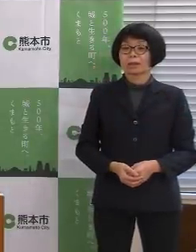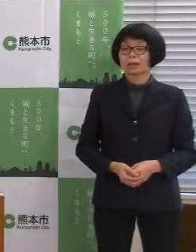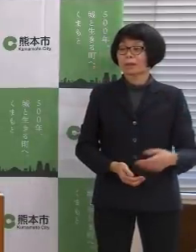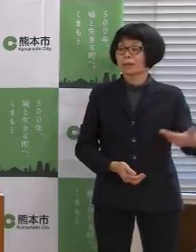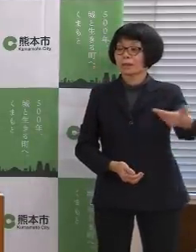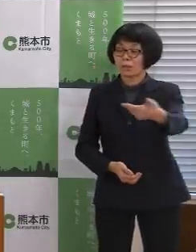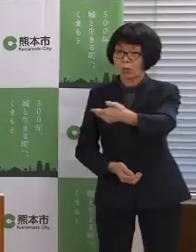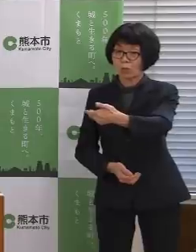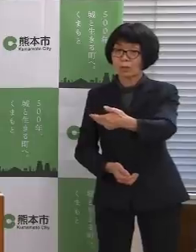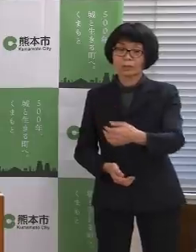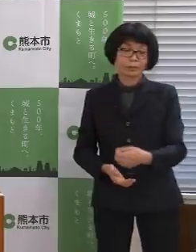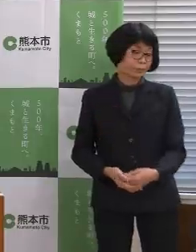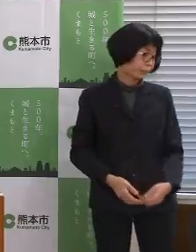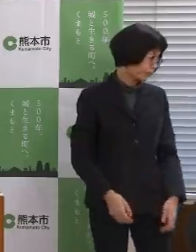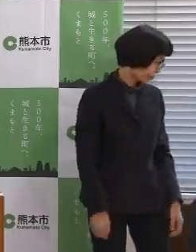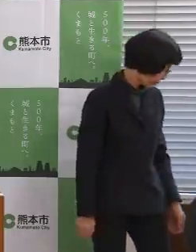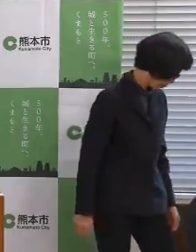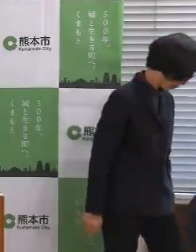はい、どうぞ。